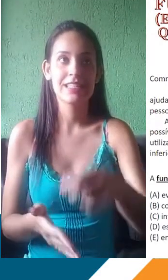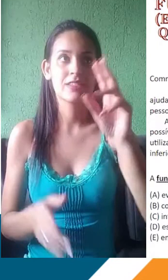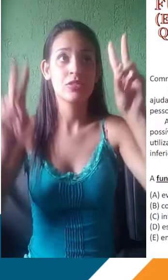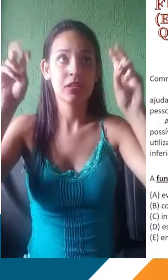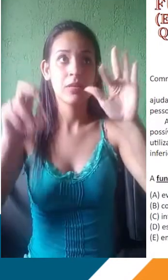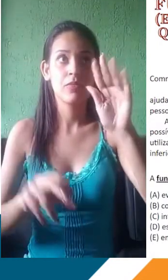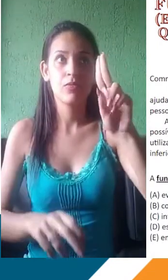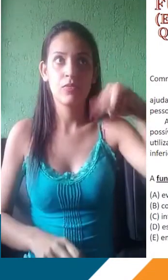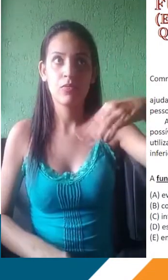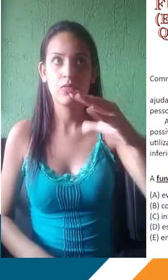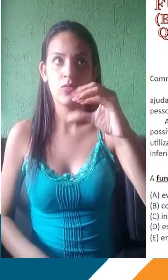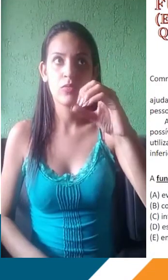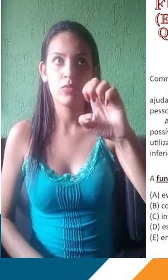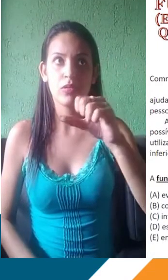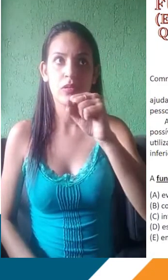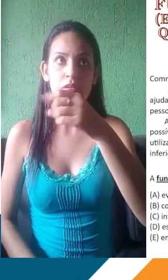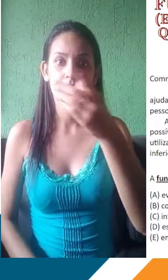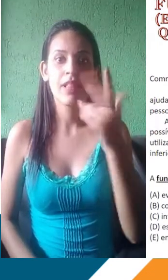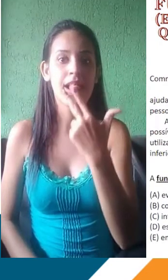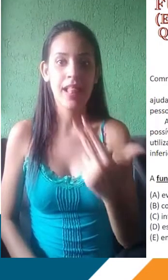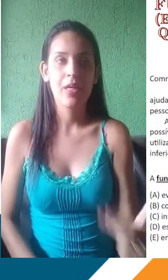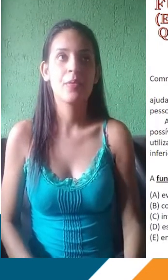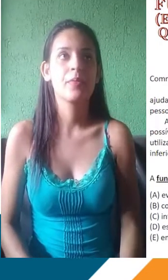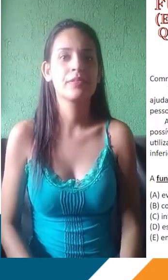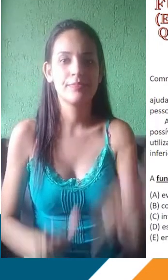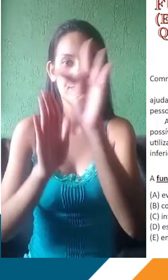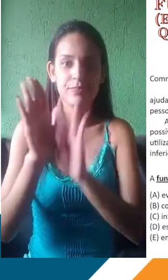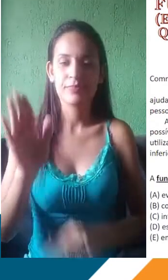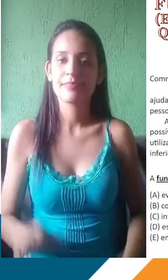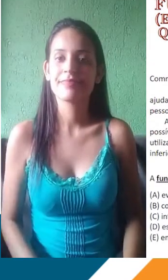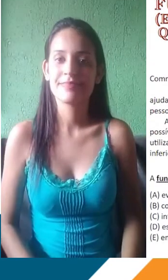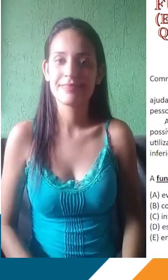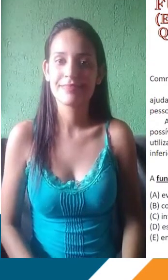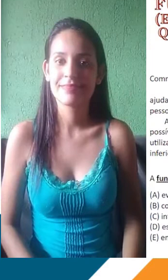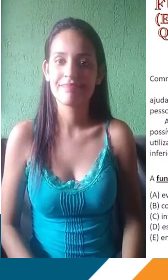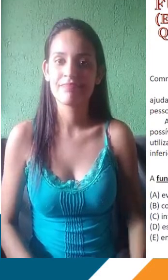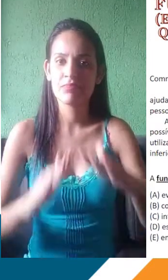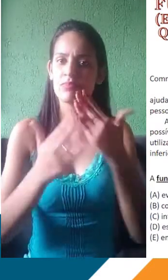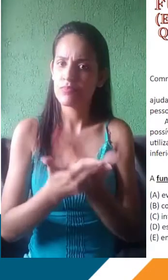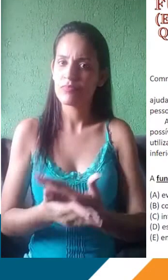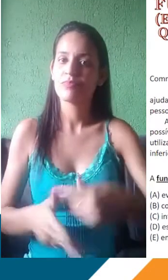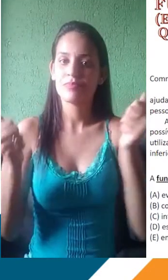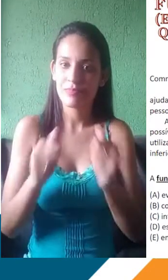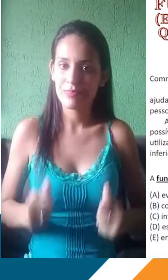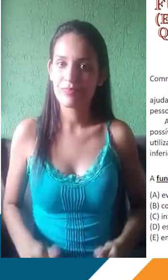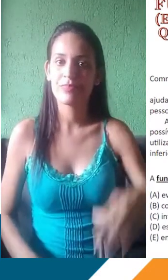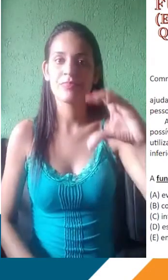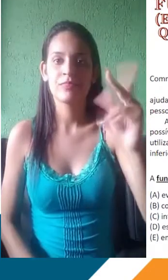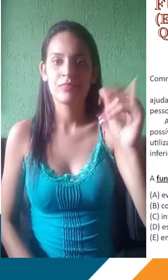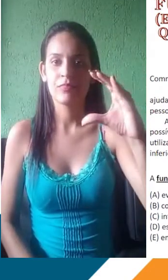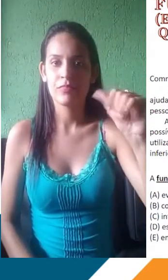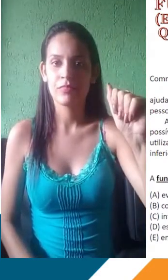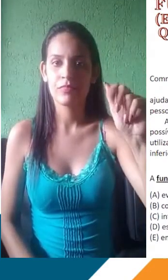linguagem do Enem de 2019, número 29. Vamos ao texto. O Instituto de Arte de Chicago disponibilizou